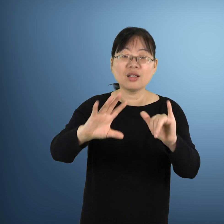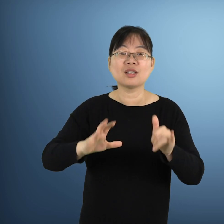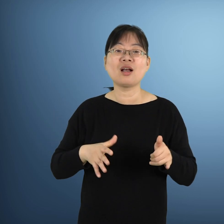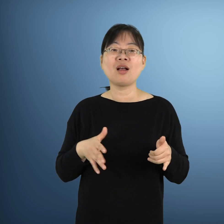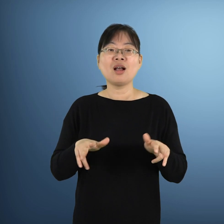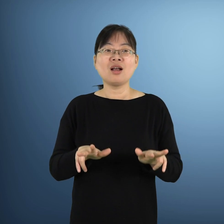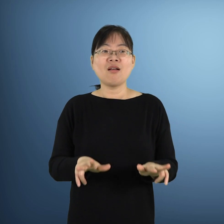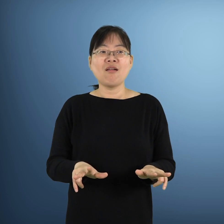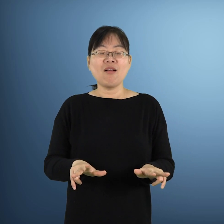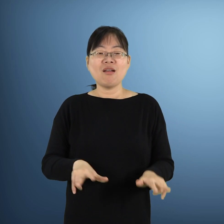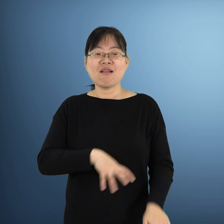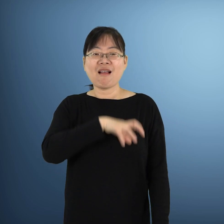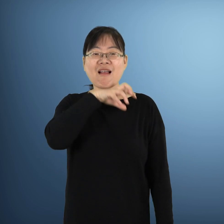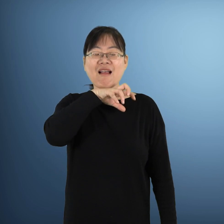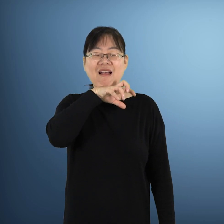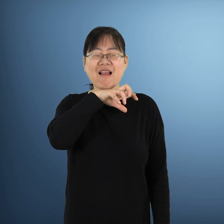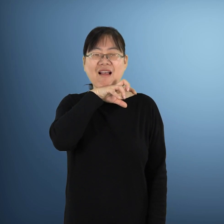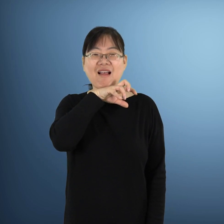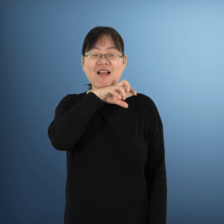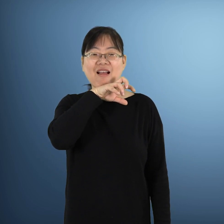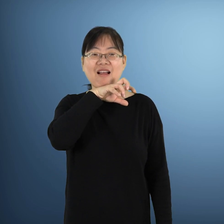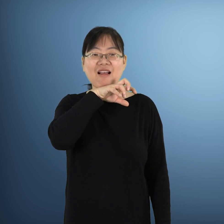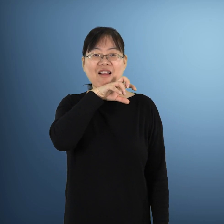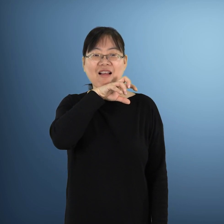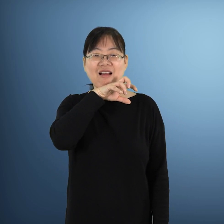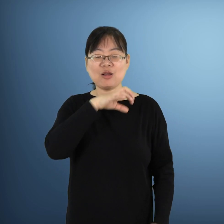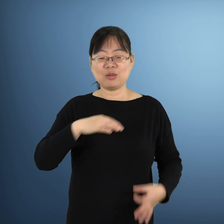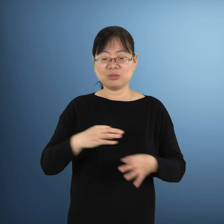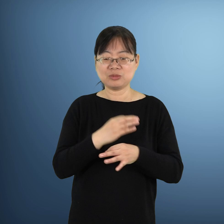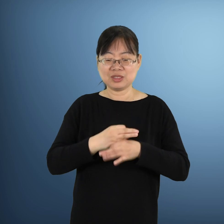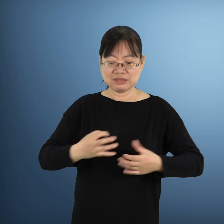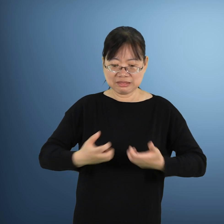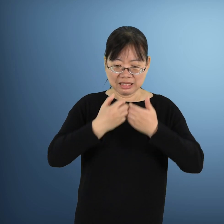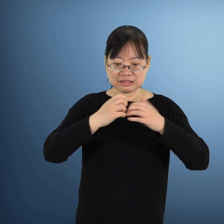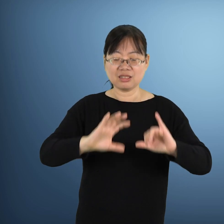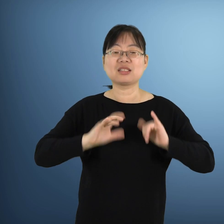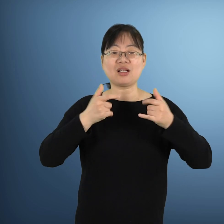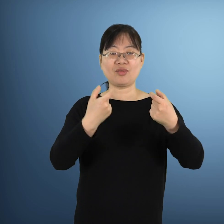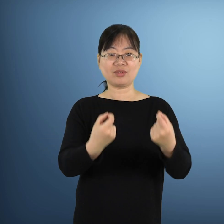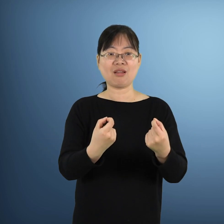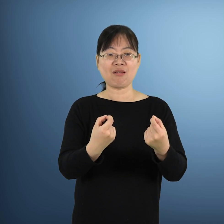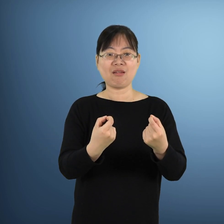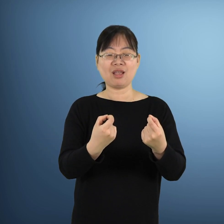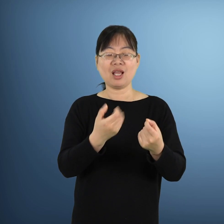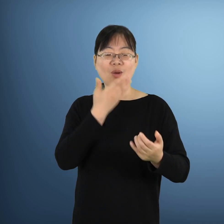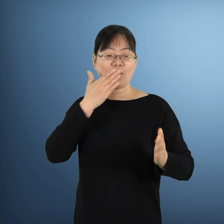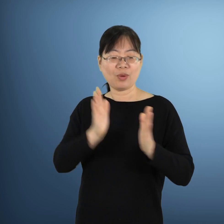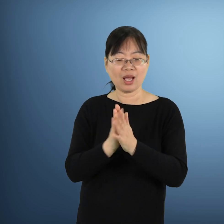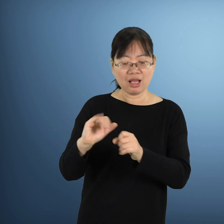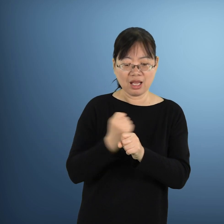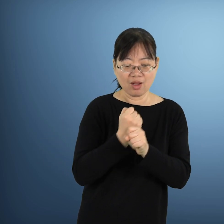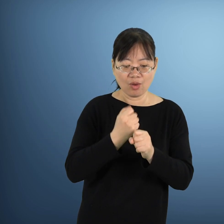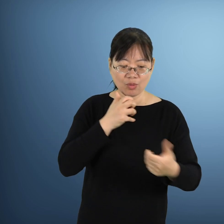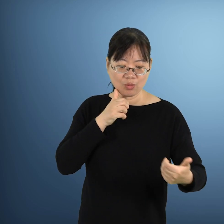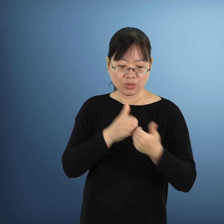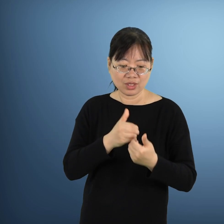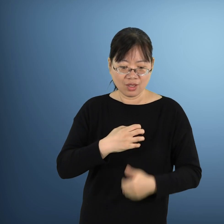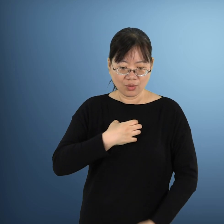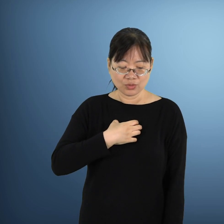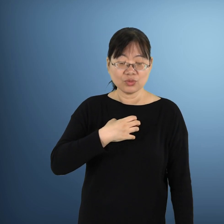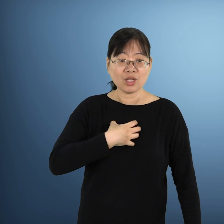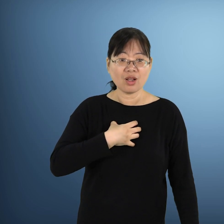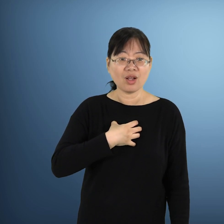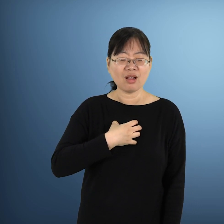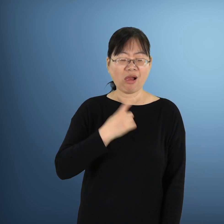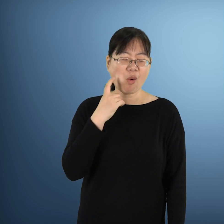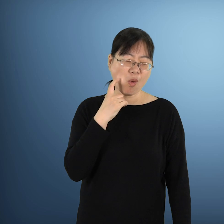당장 으르렁거리는 불의가 가득한 세상이란 말이에요. 모함과 공격과